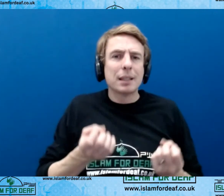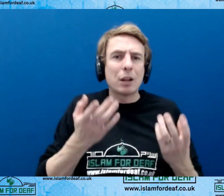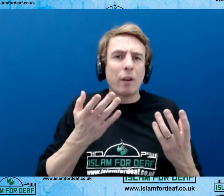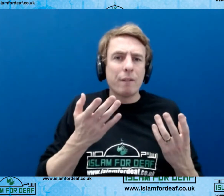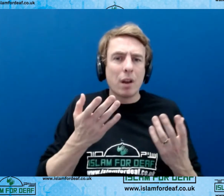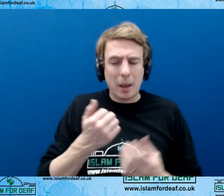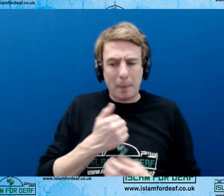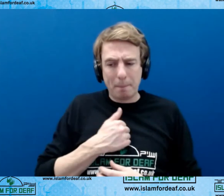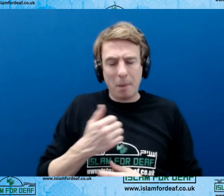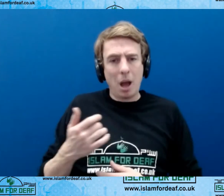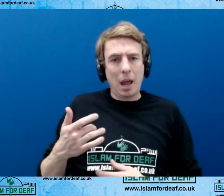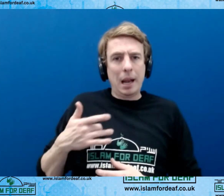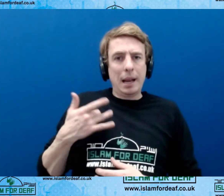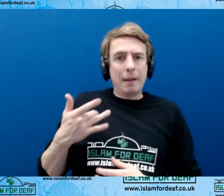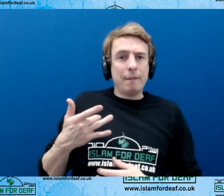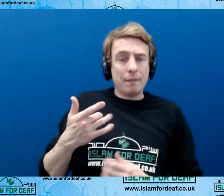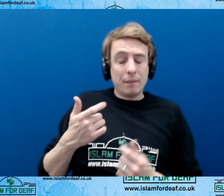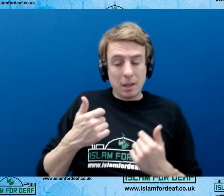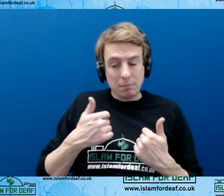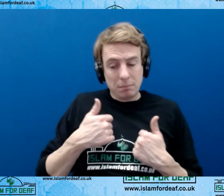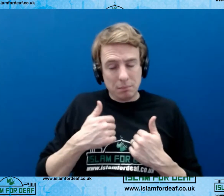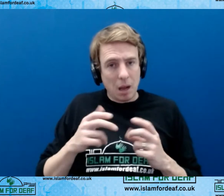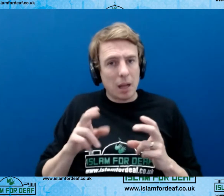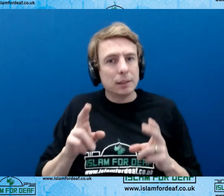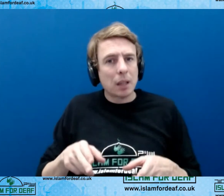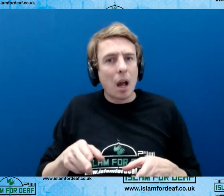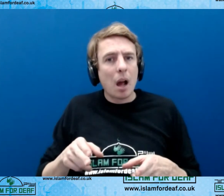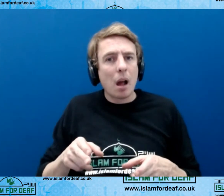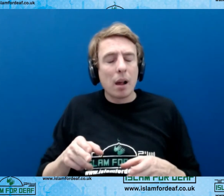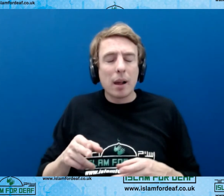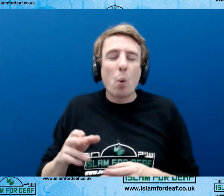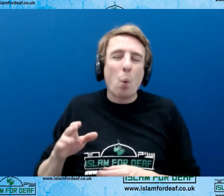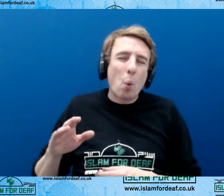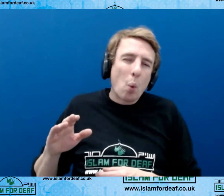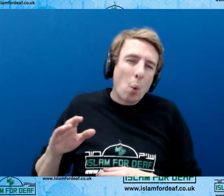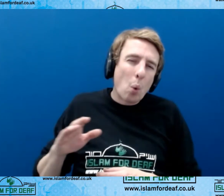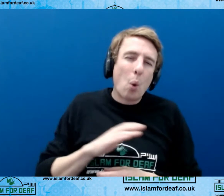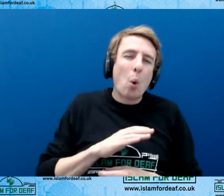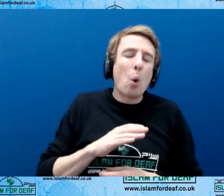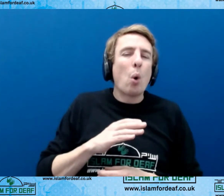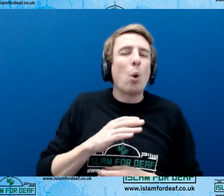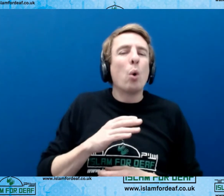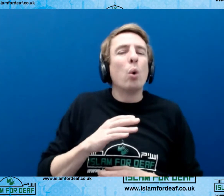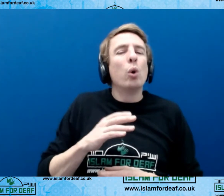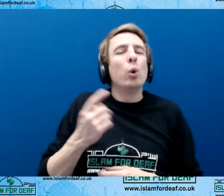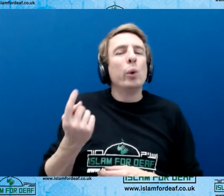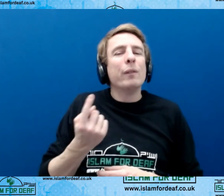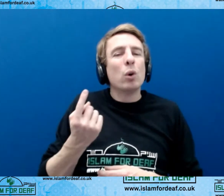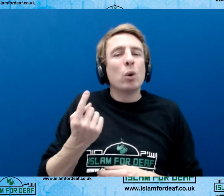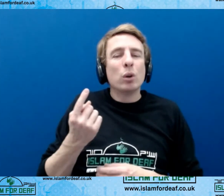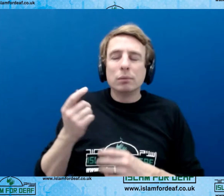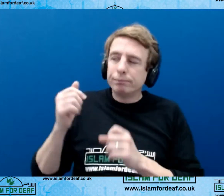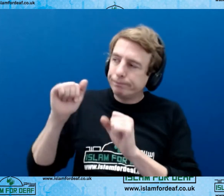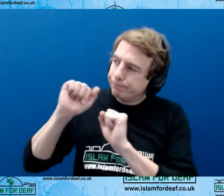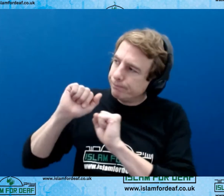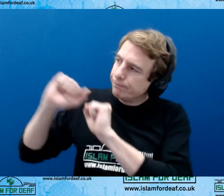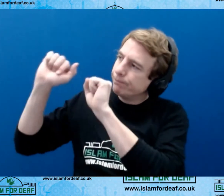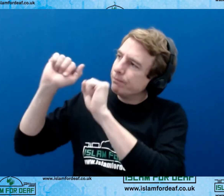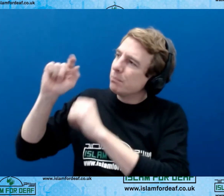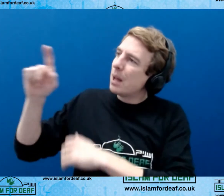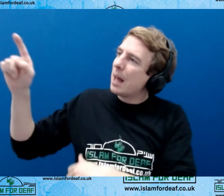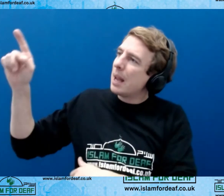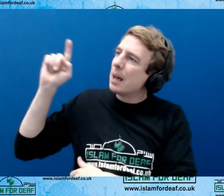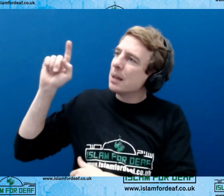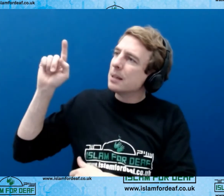لله رب العالمين are all for Allah, Lord of all creation. لا شريك له.